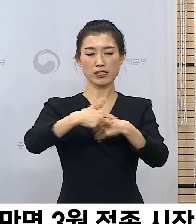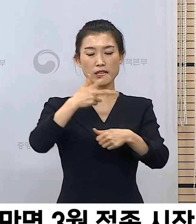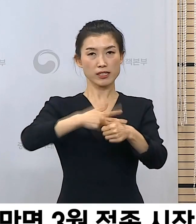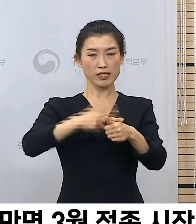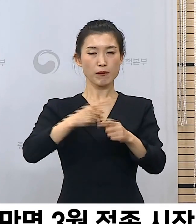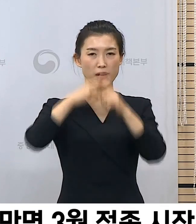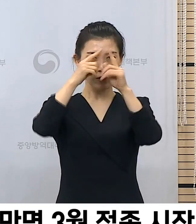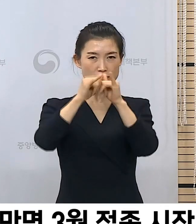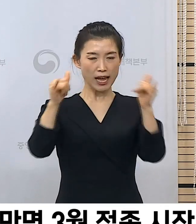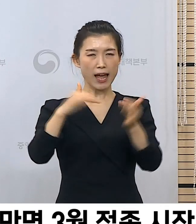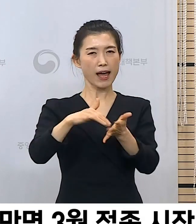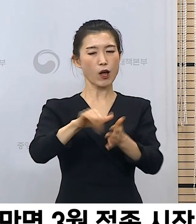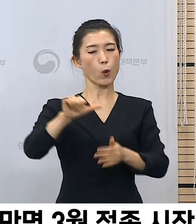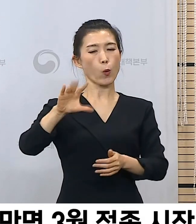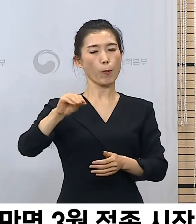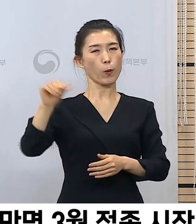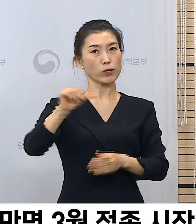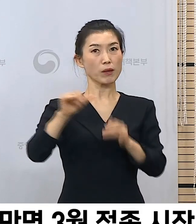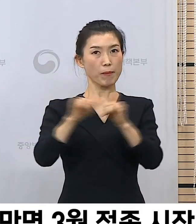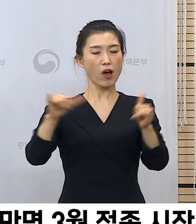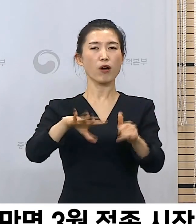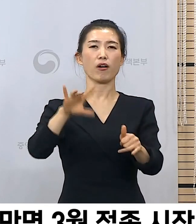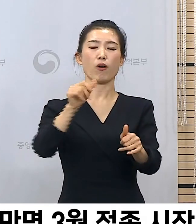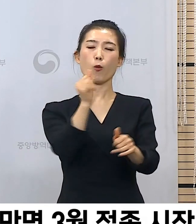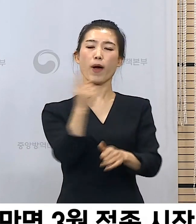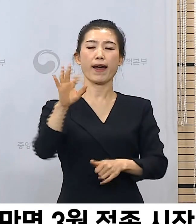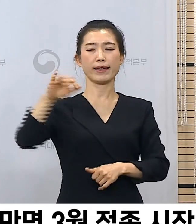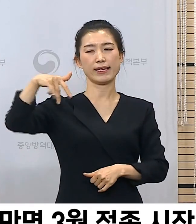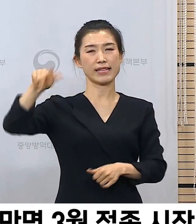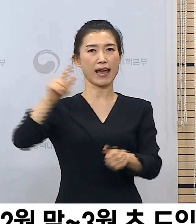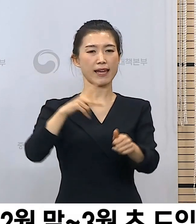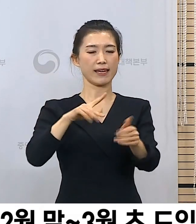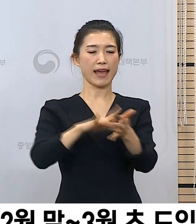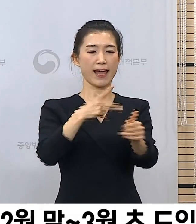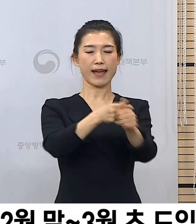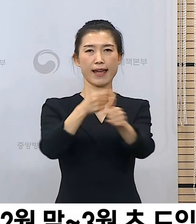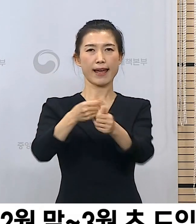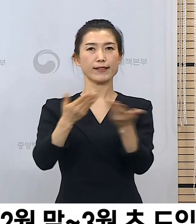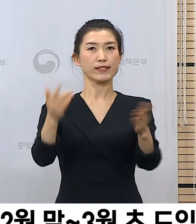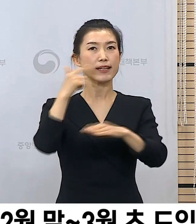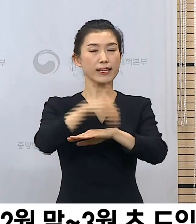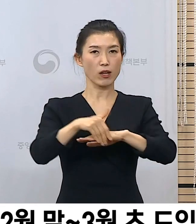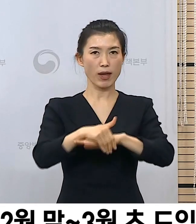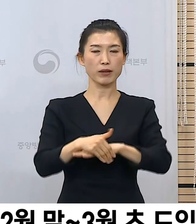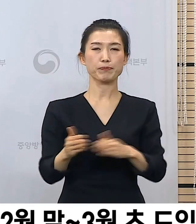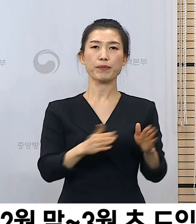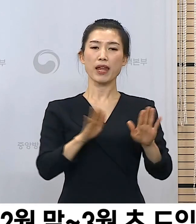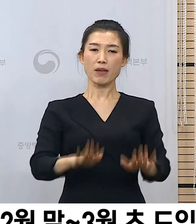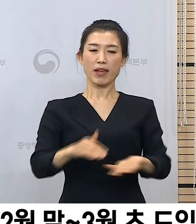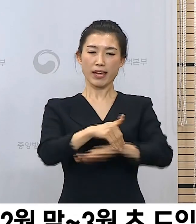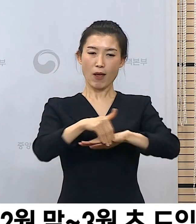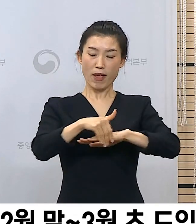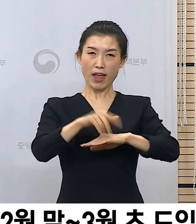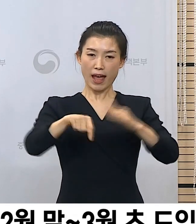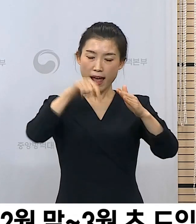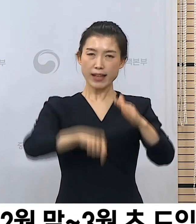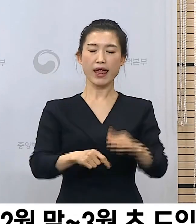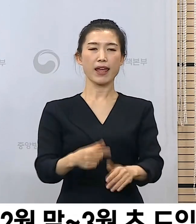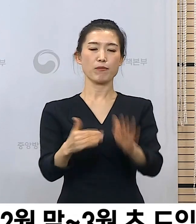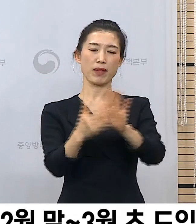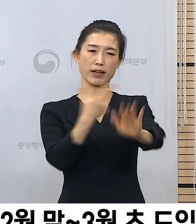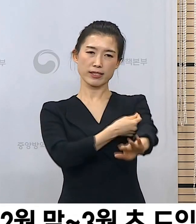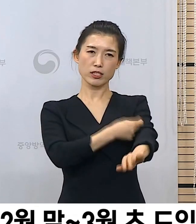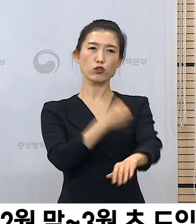약 5만 5천여 명을 대상으로 접종을 시행하게 할 계획입니다. 이번 시행 계획에서는 백신 및